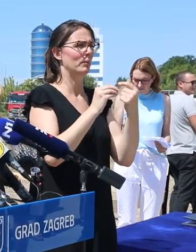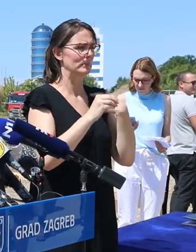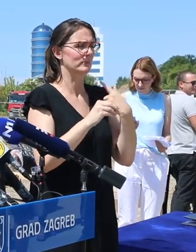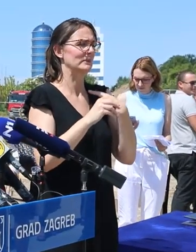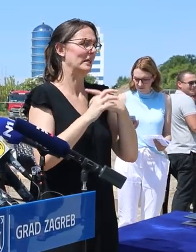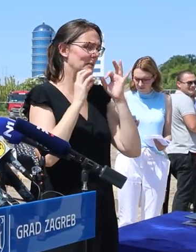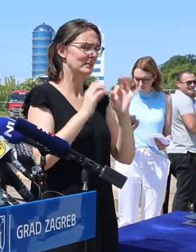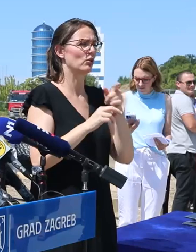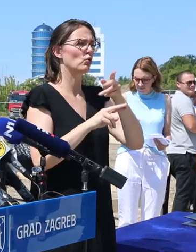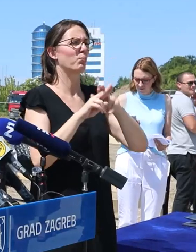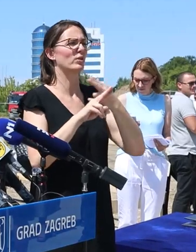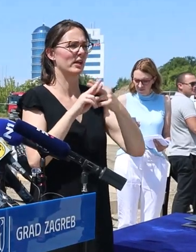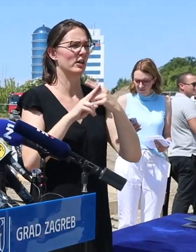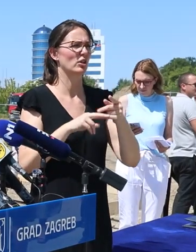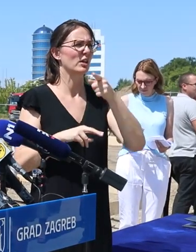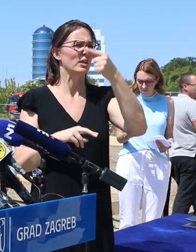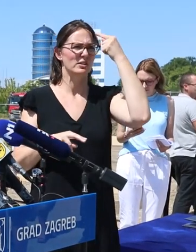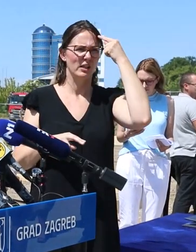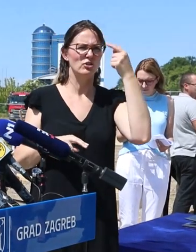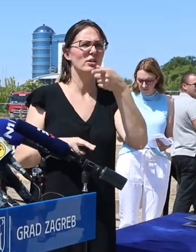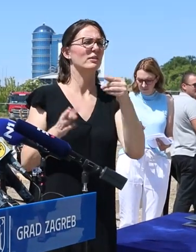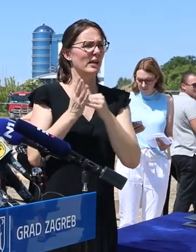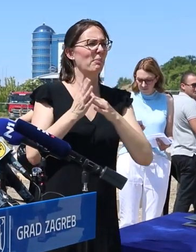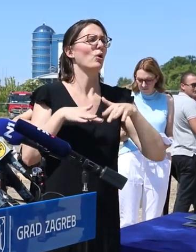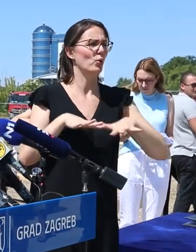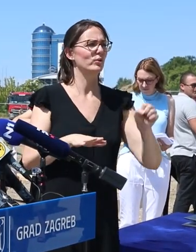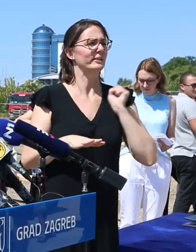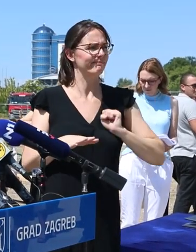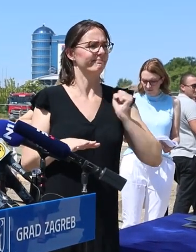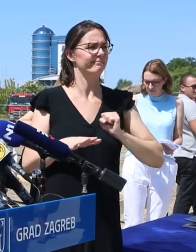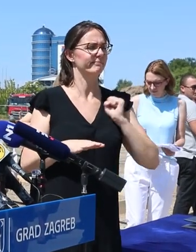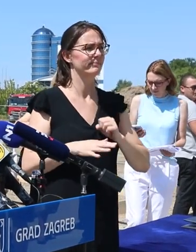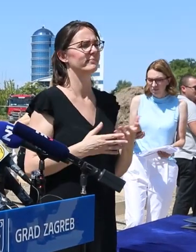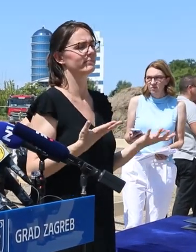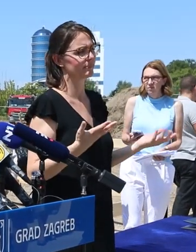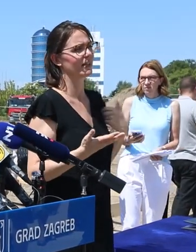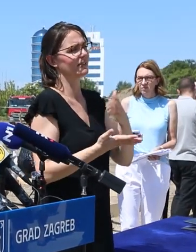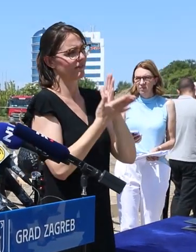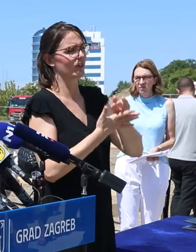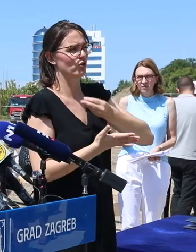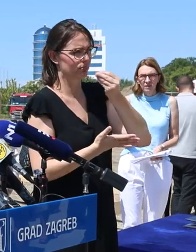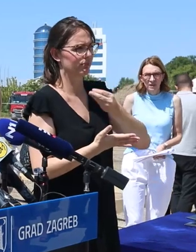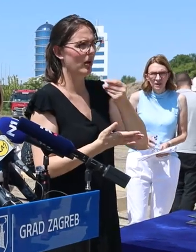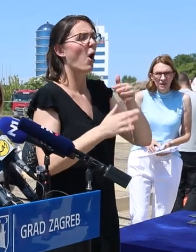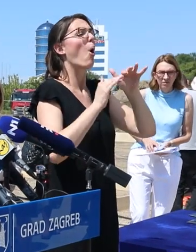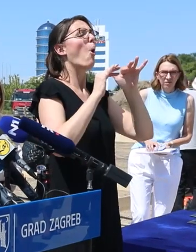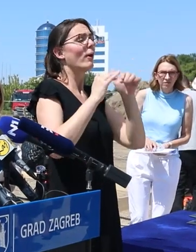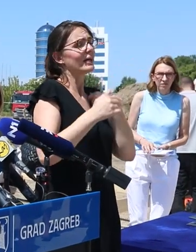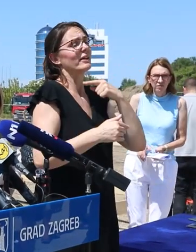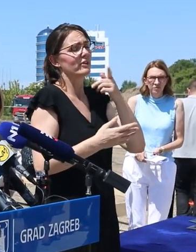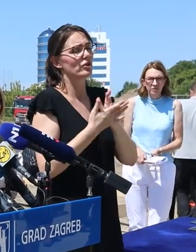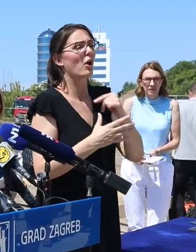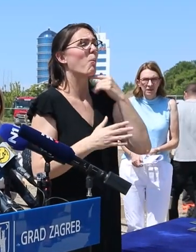naravno stabilizirati. Znači, vaša poruka građanima je da se strpe, jel? Kao što sam rekao, moguće da tako dolazi